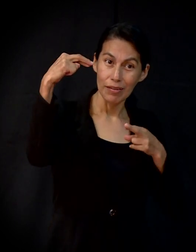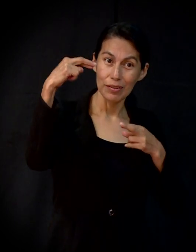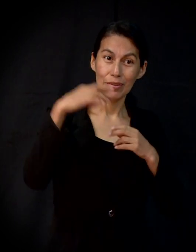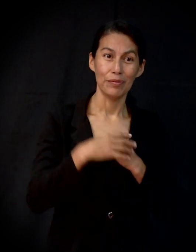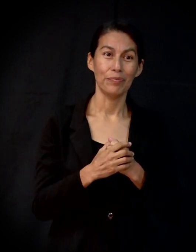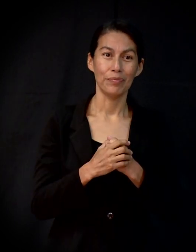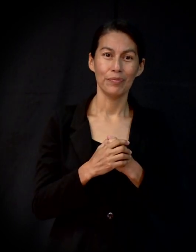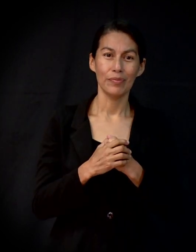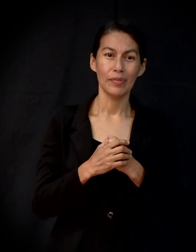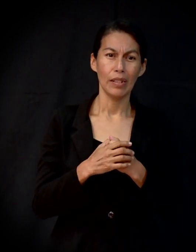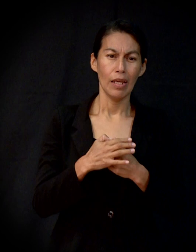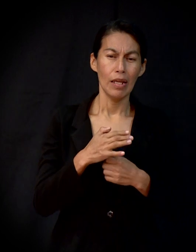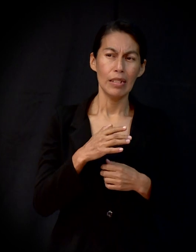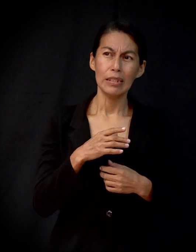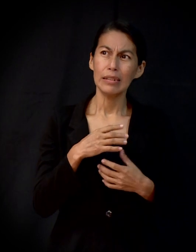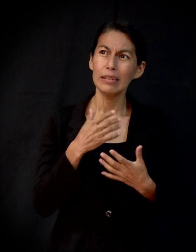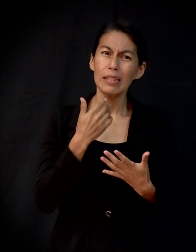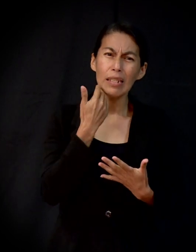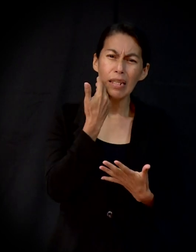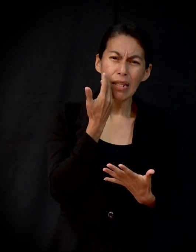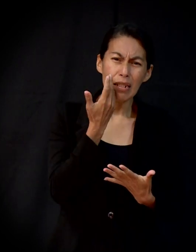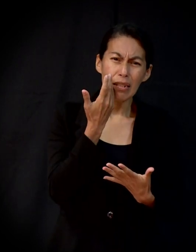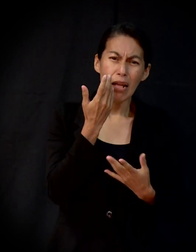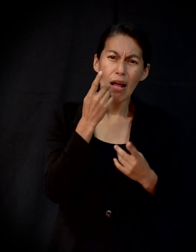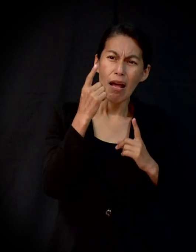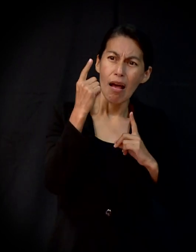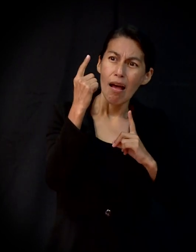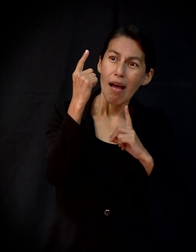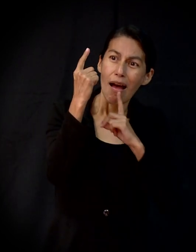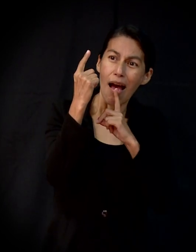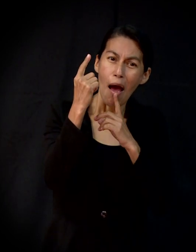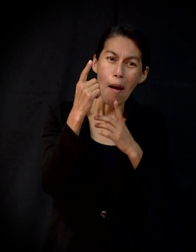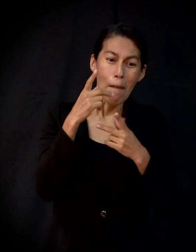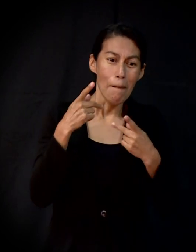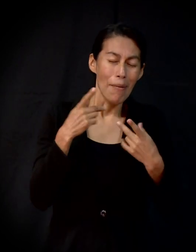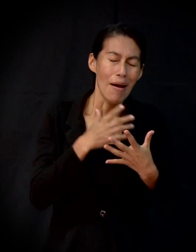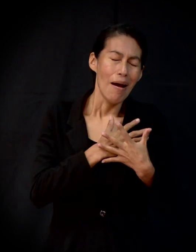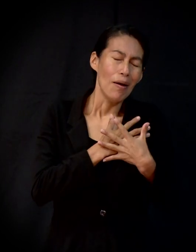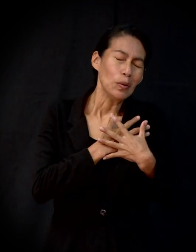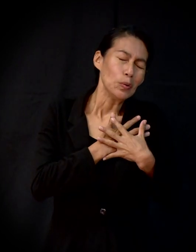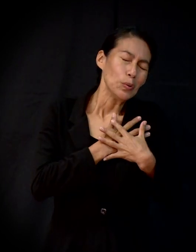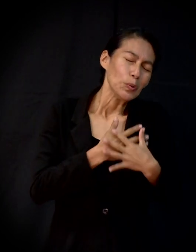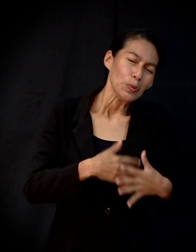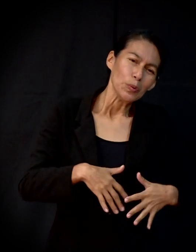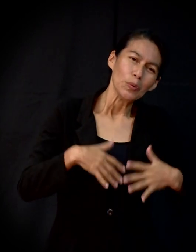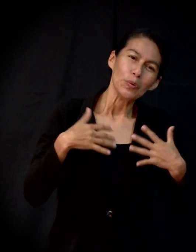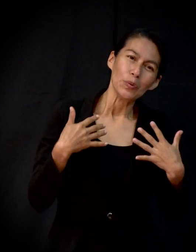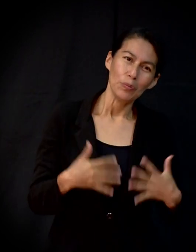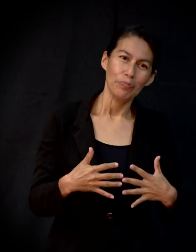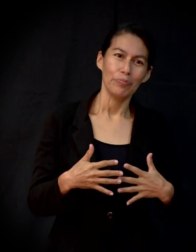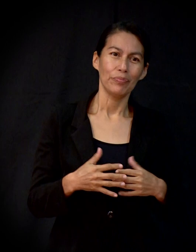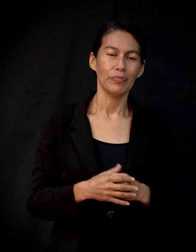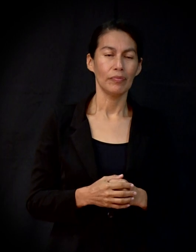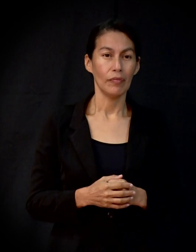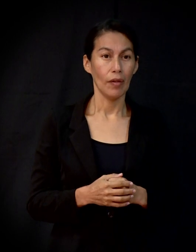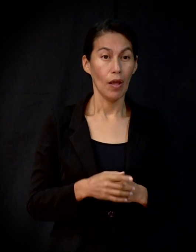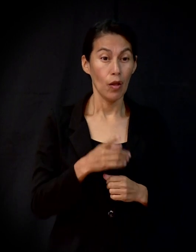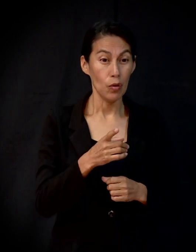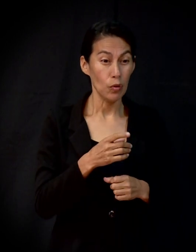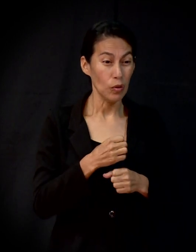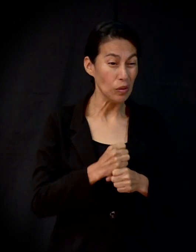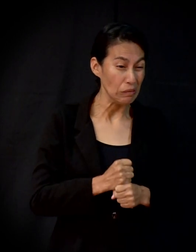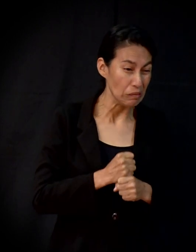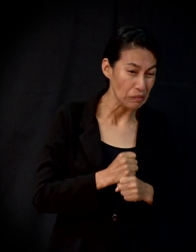Relación. Es un deseo de encontrarte con alguien que te ama. Y no